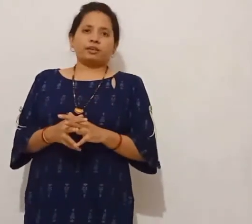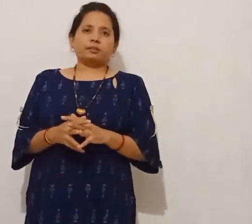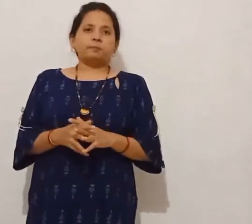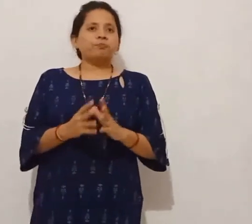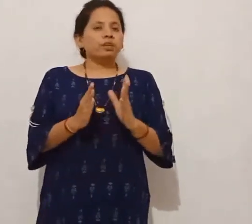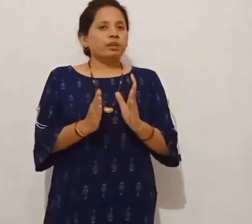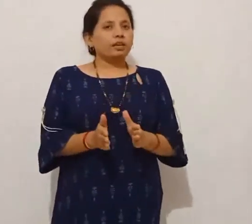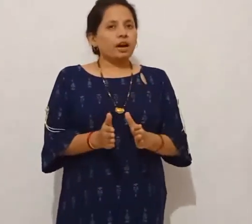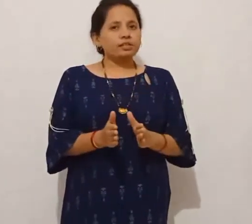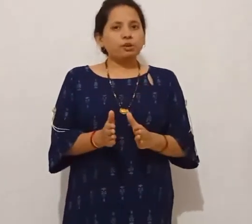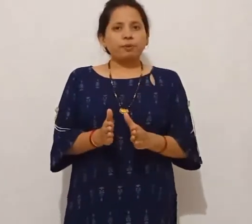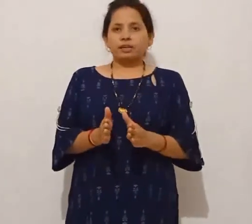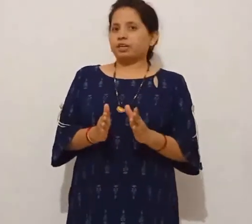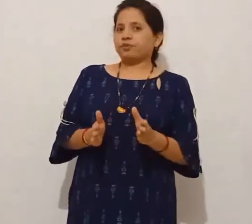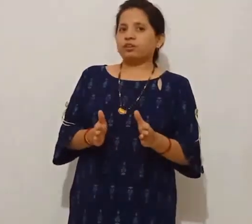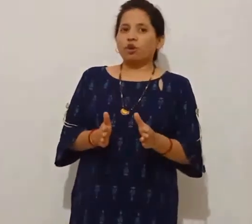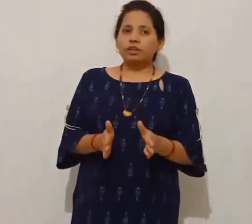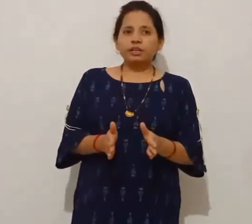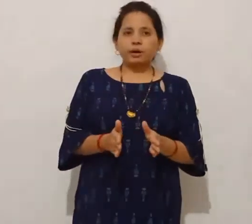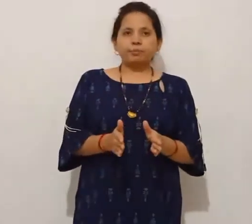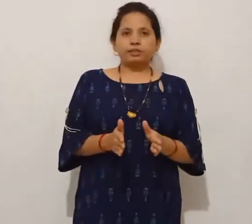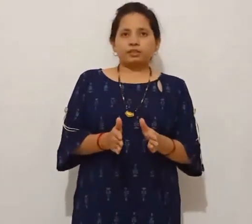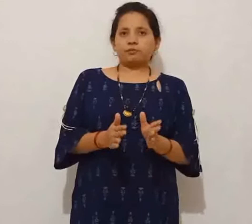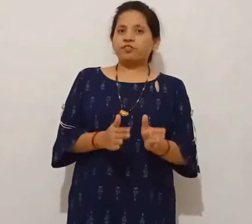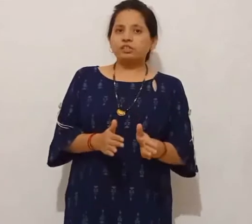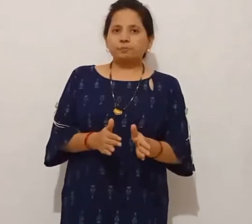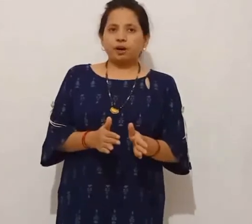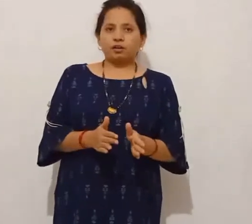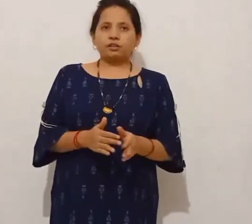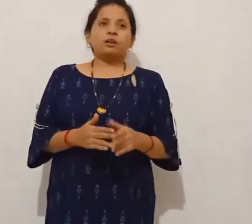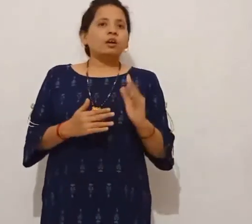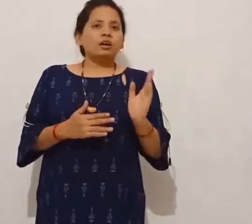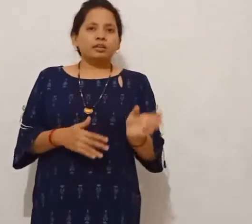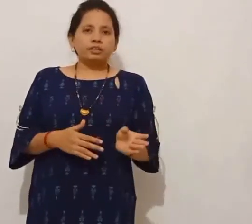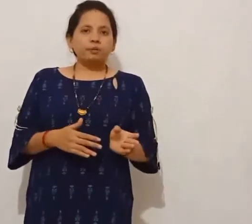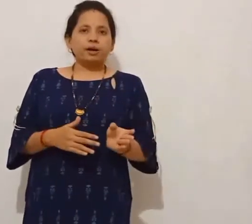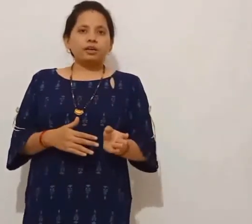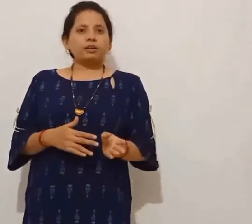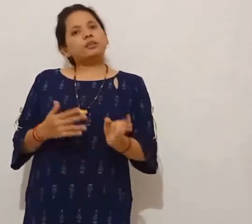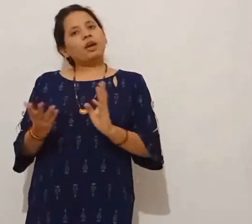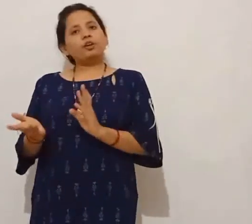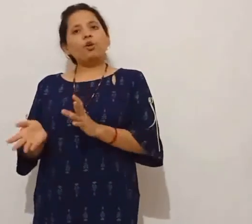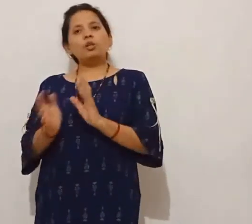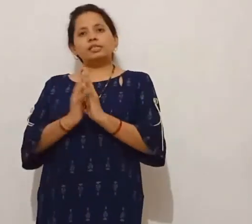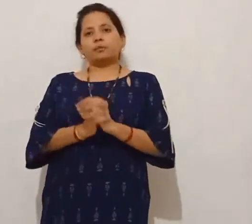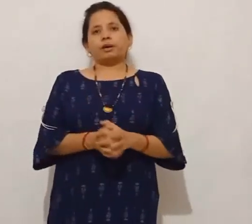मार्केट। इन काइंड्स ऑफ मार्केट वी हैड ऑलरेडी कंप्लीटेड इन फर्स्ट पार्ट retail market and wholesale